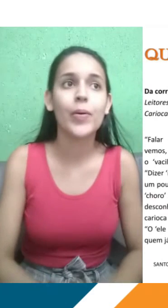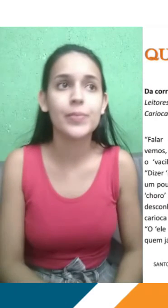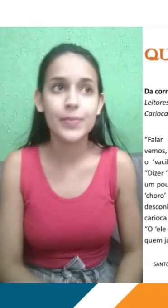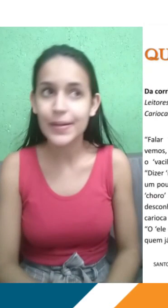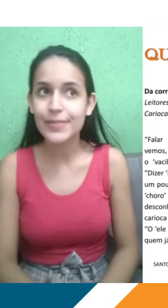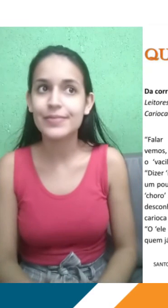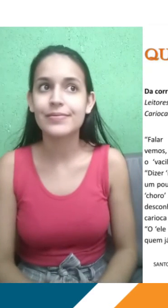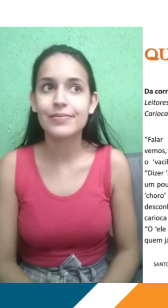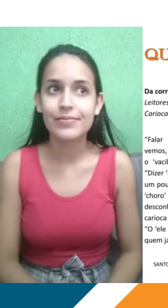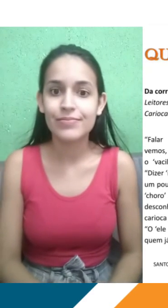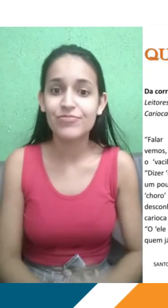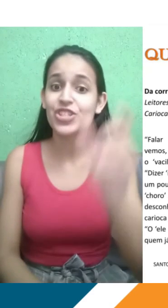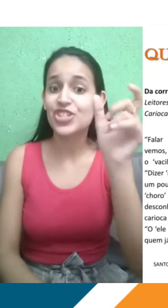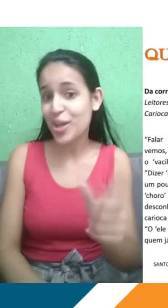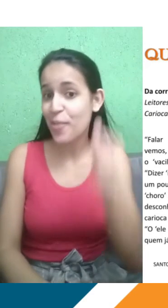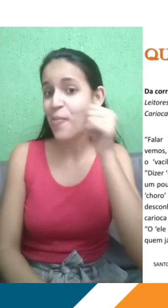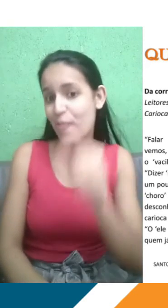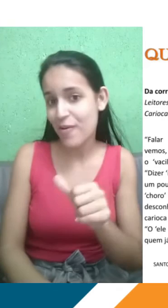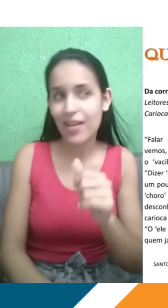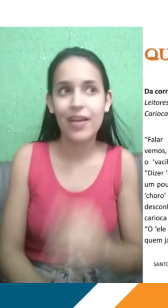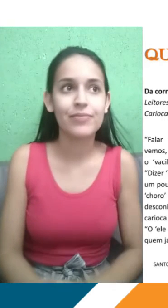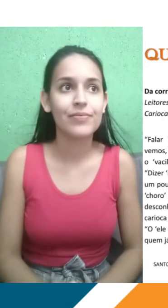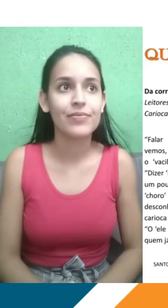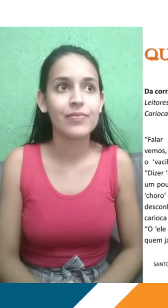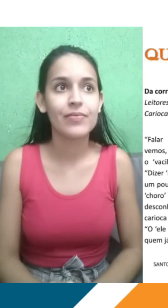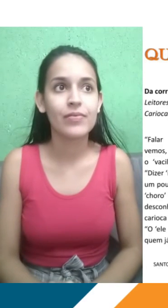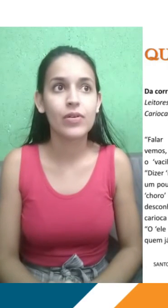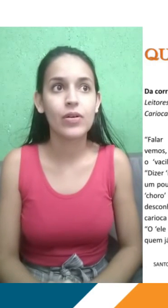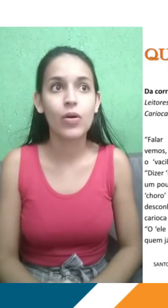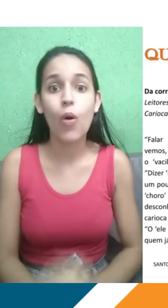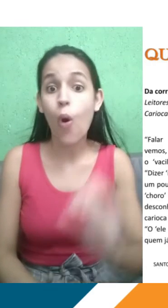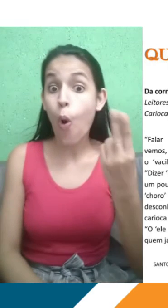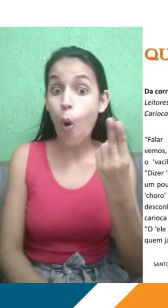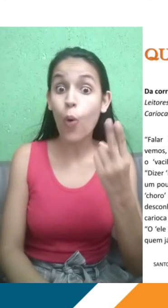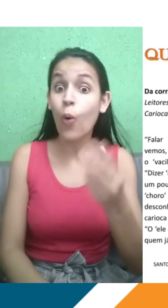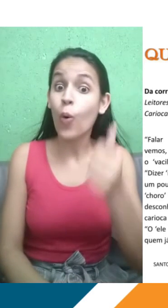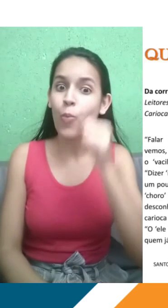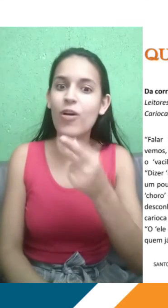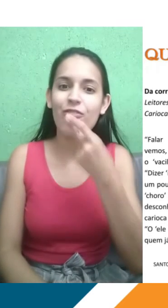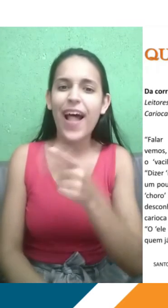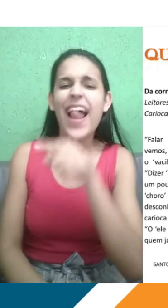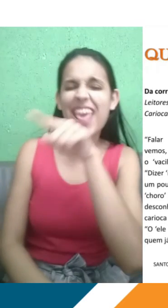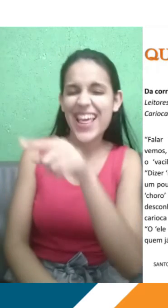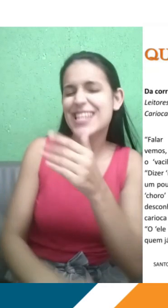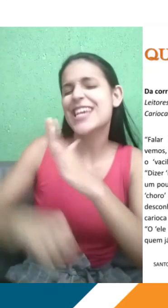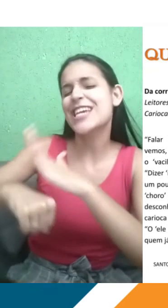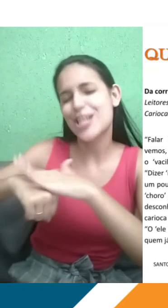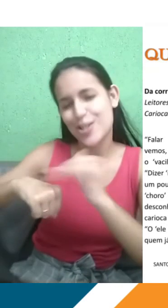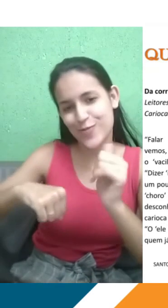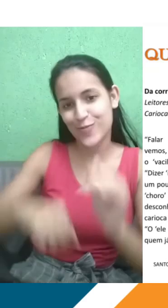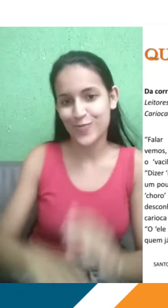situações específicas de uso social. A respeito desse repertório, atesta-se desobediência à